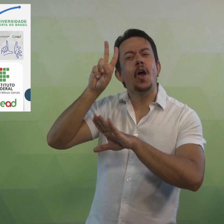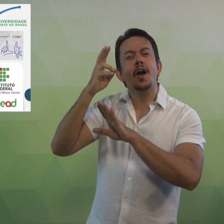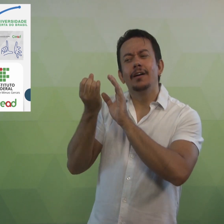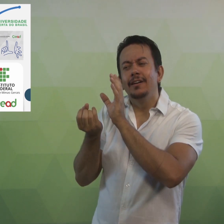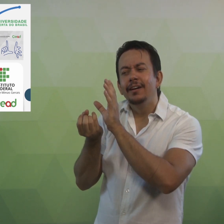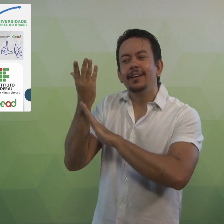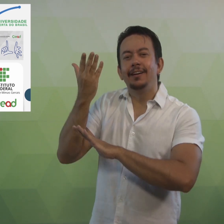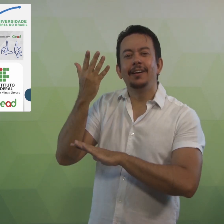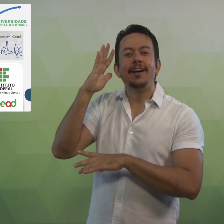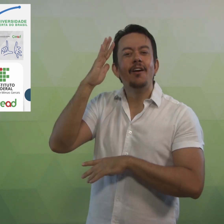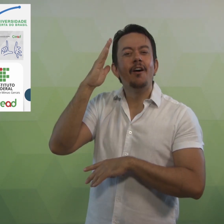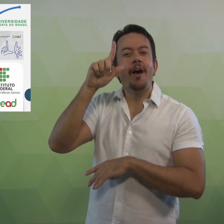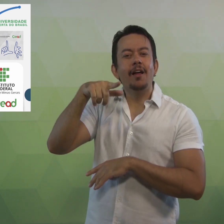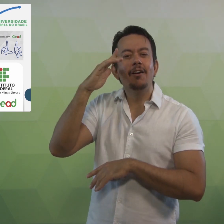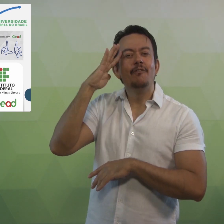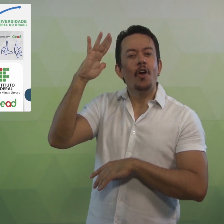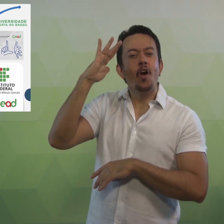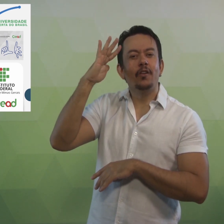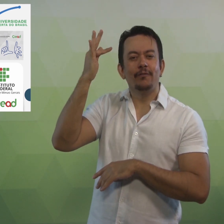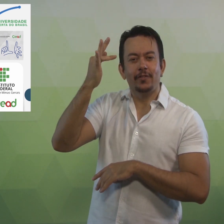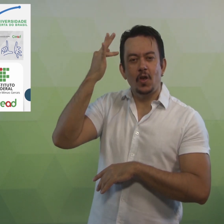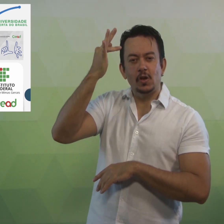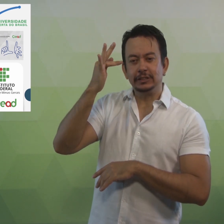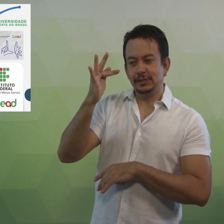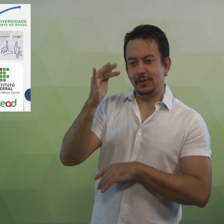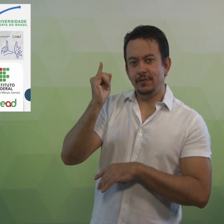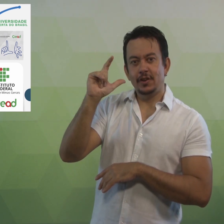No conteúdo histórico, nós percebemos